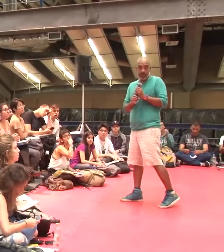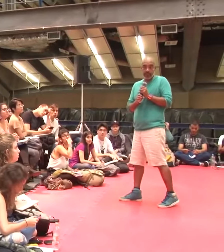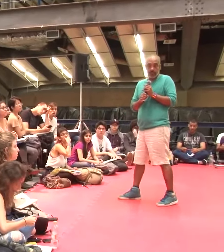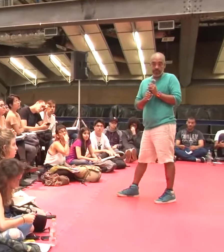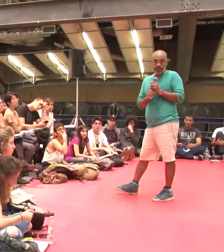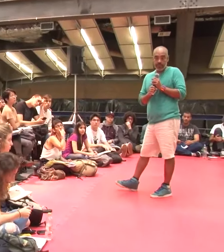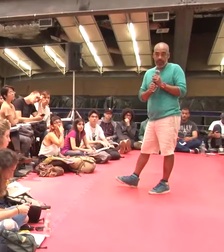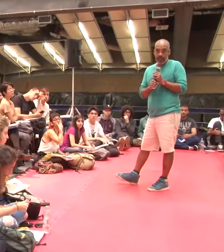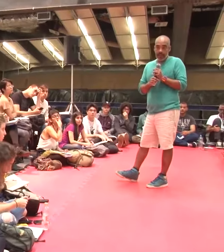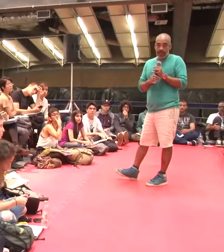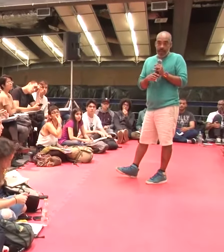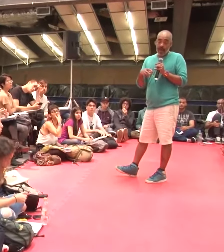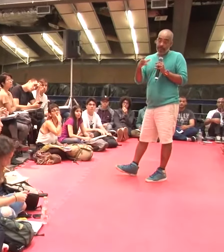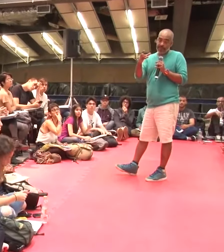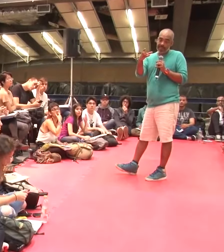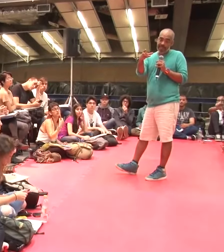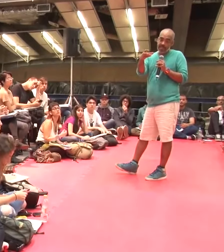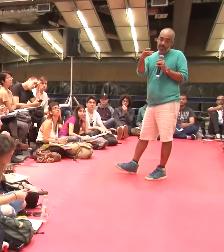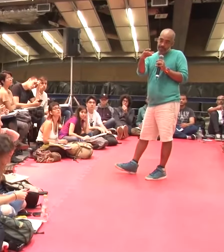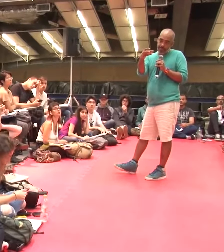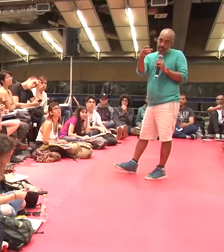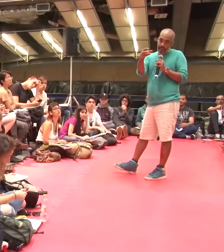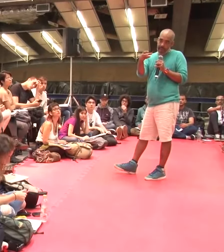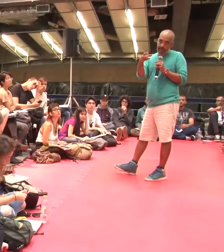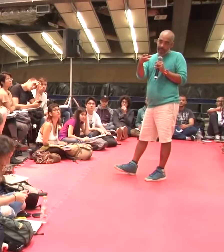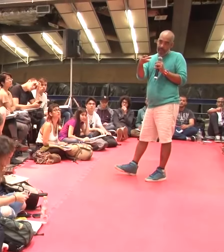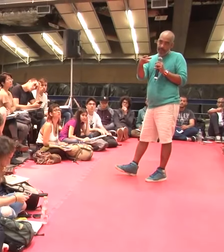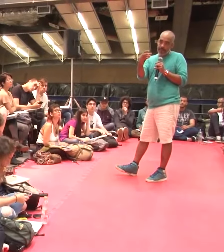sim. Né? Agora, com essa ideia de